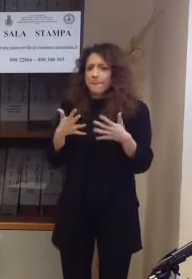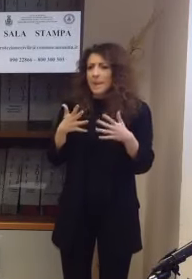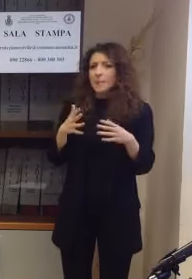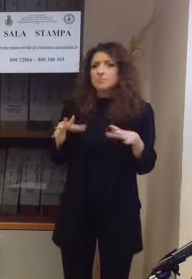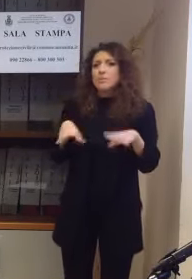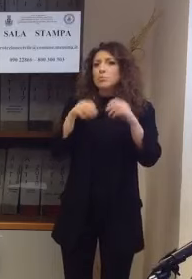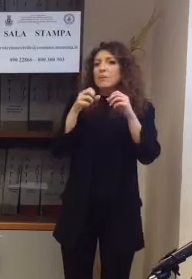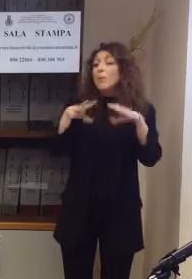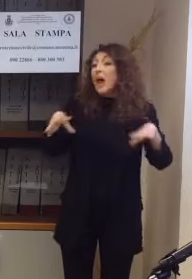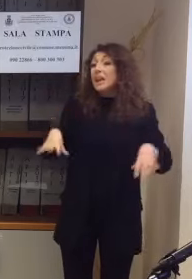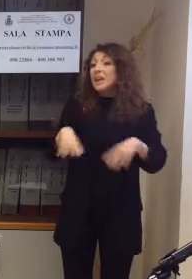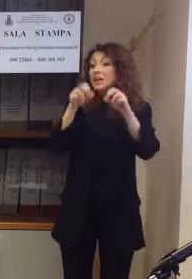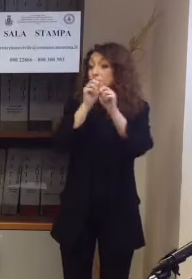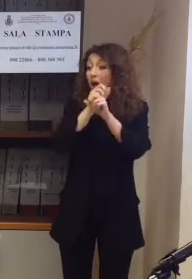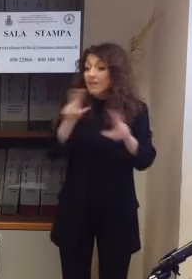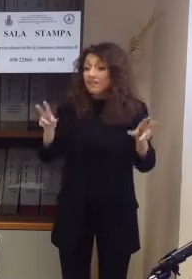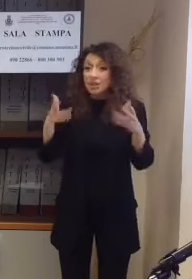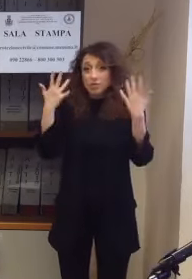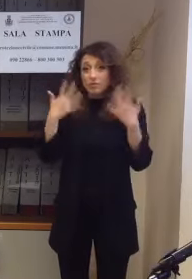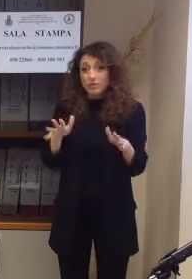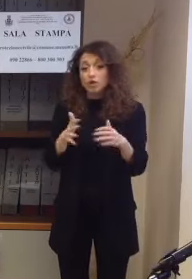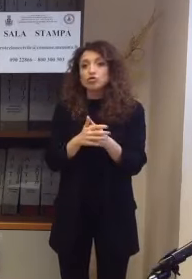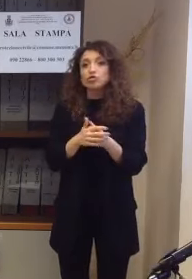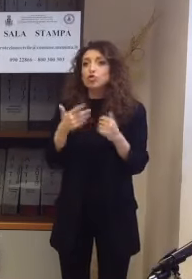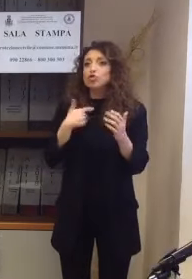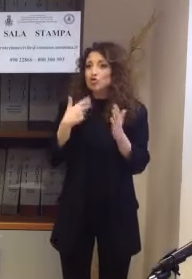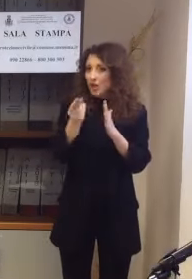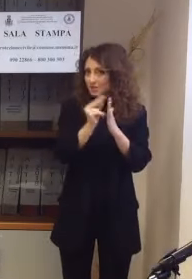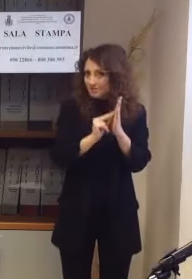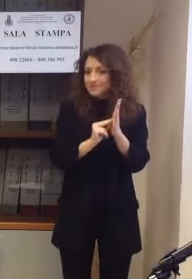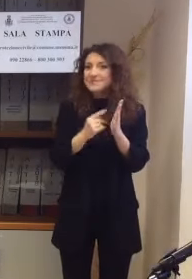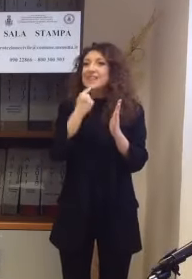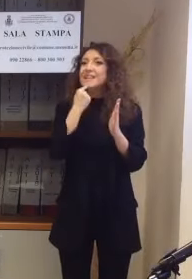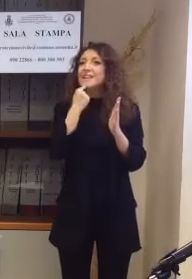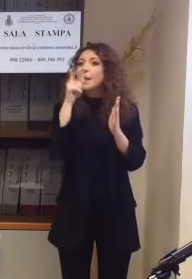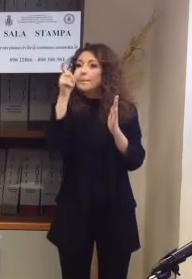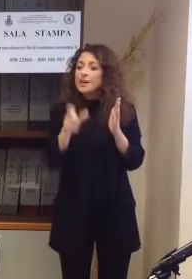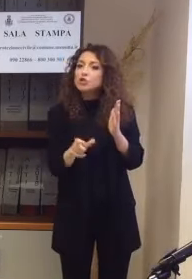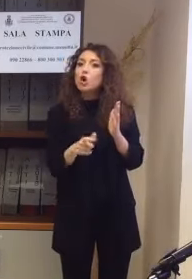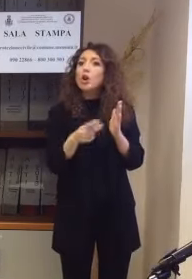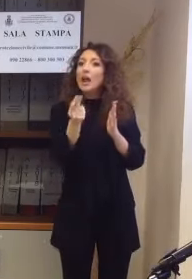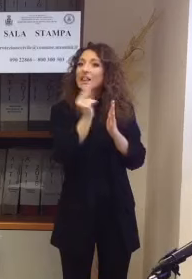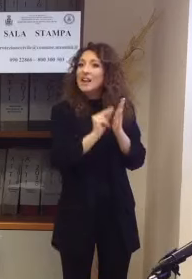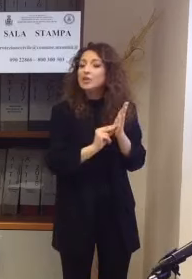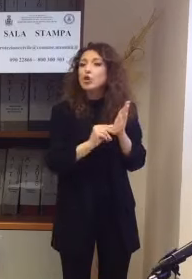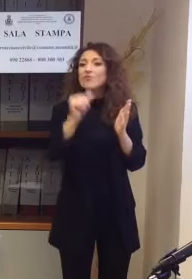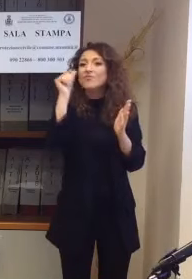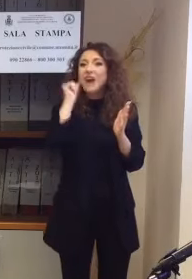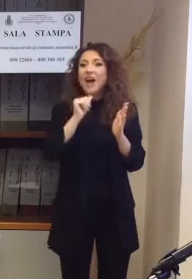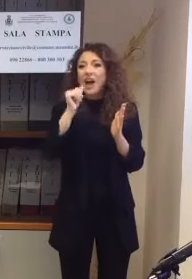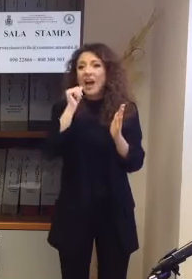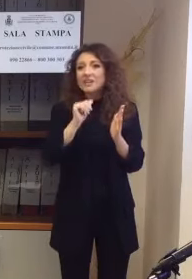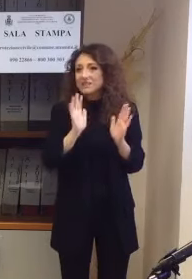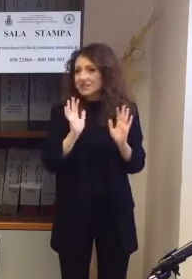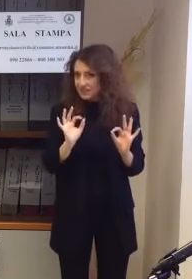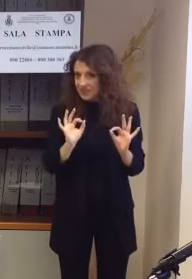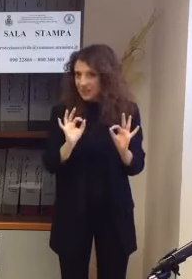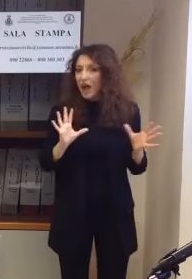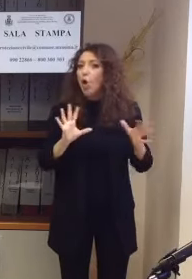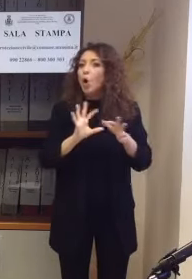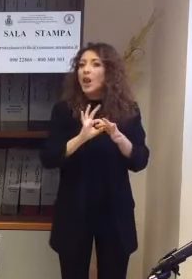facciamo, che stanno per uscire, ci sarà una bella clausola. Chi ha dichiarato già il falso in